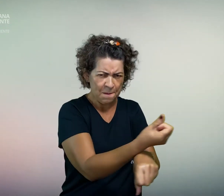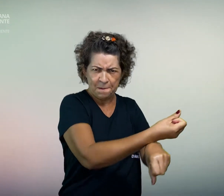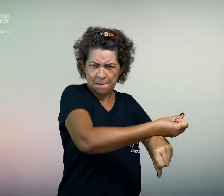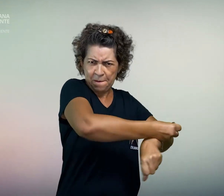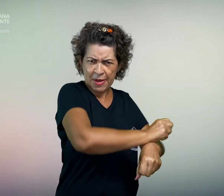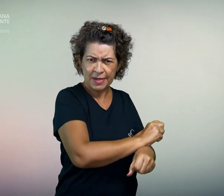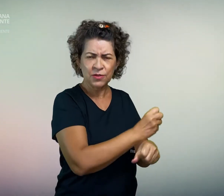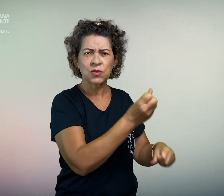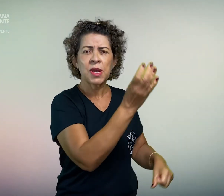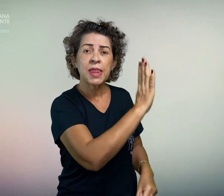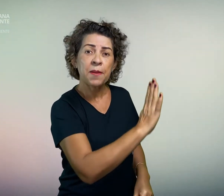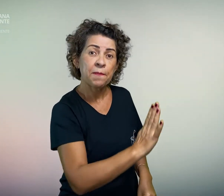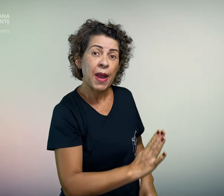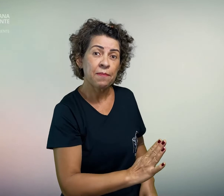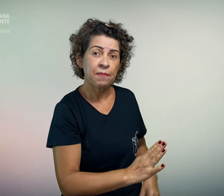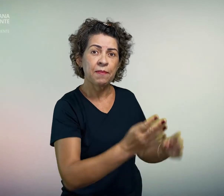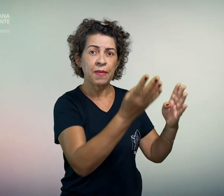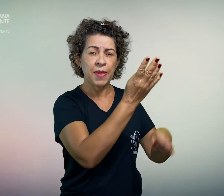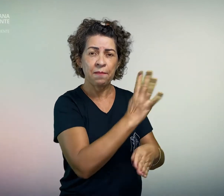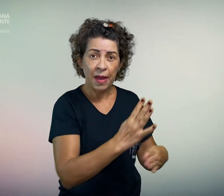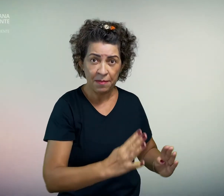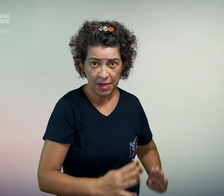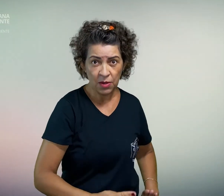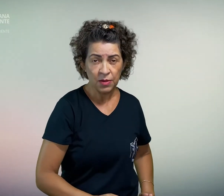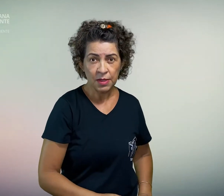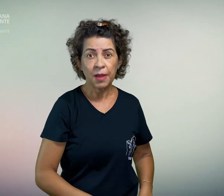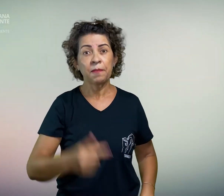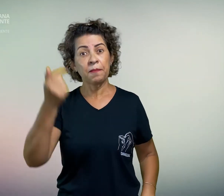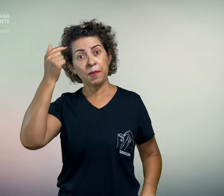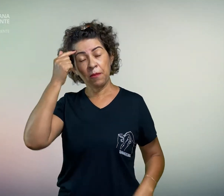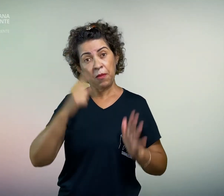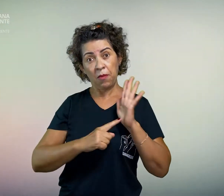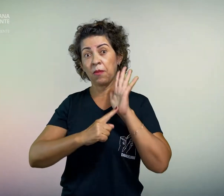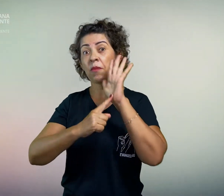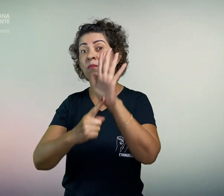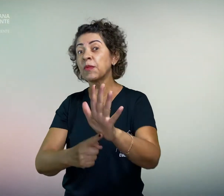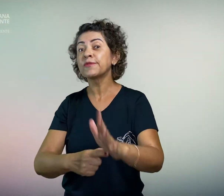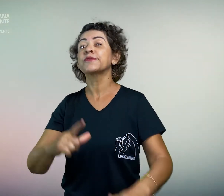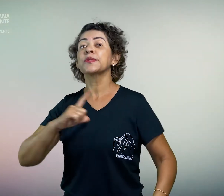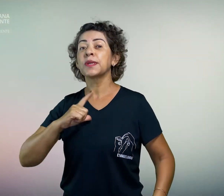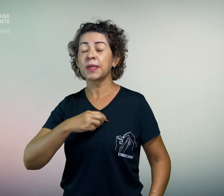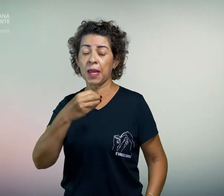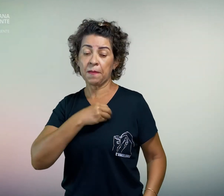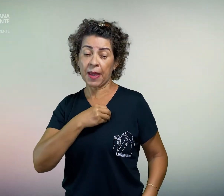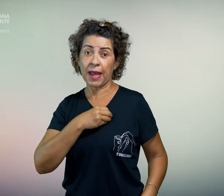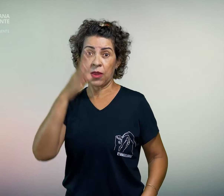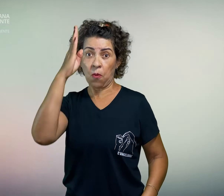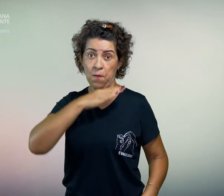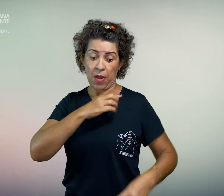ditado que faz referência à mentirosa ideia de maldição hereditária.